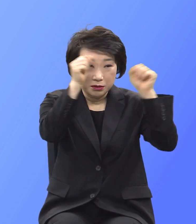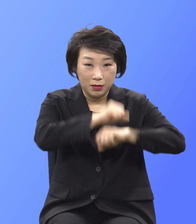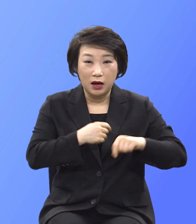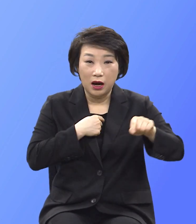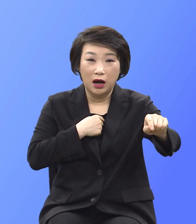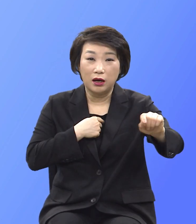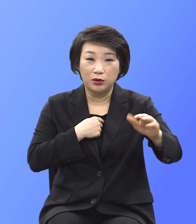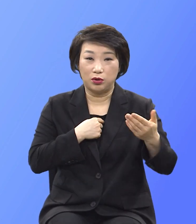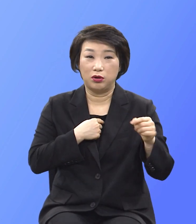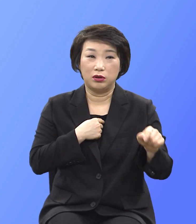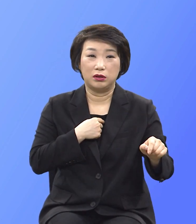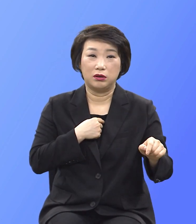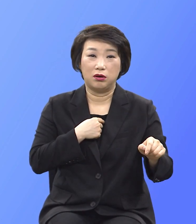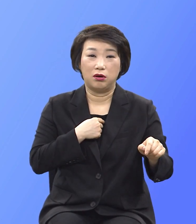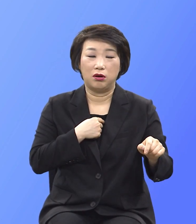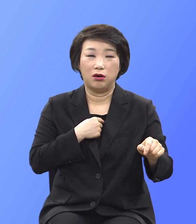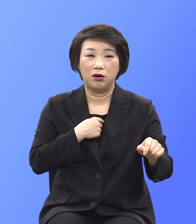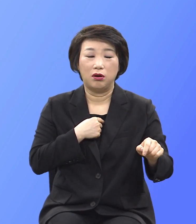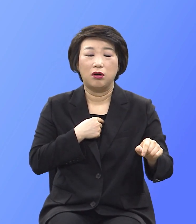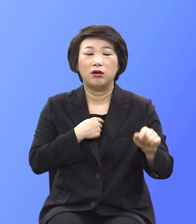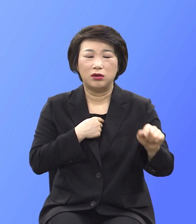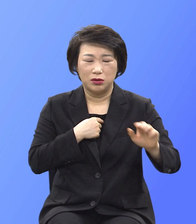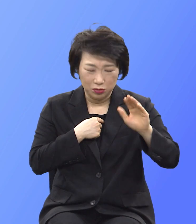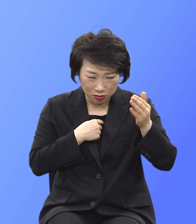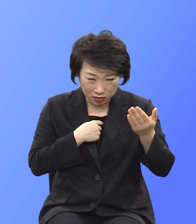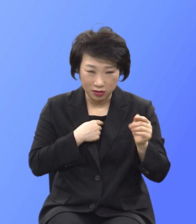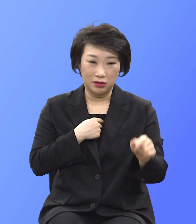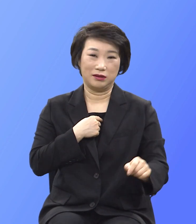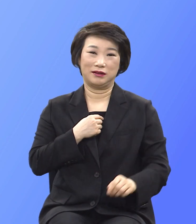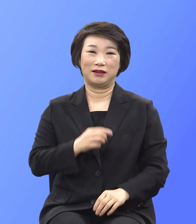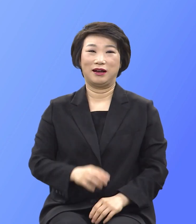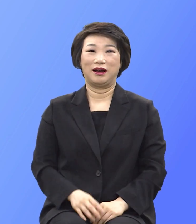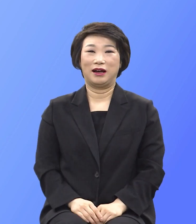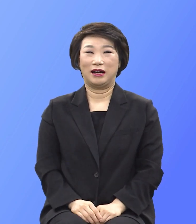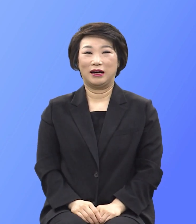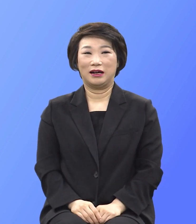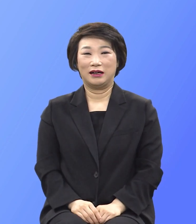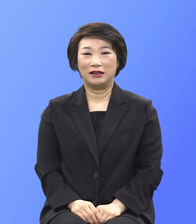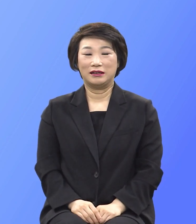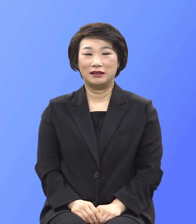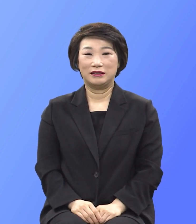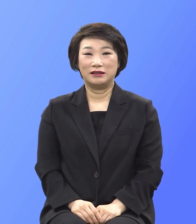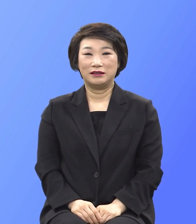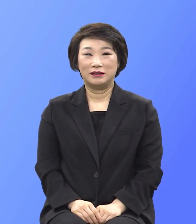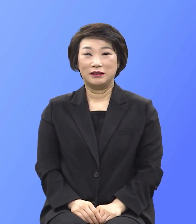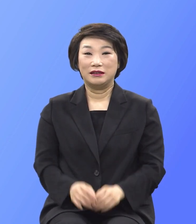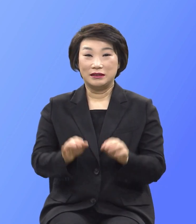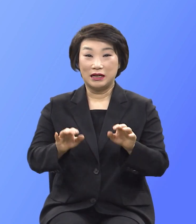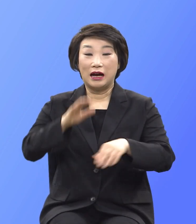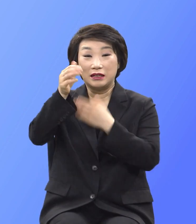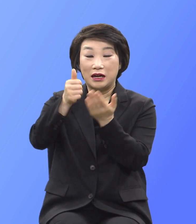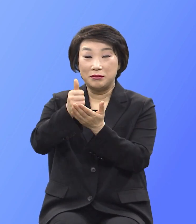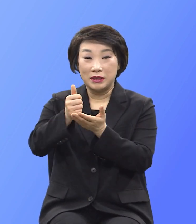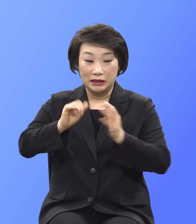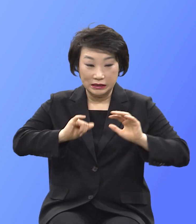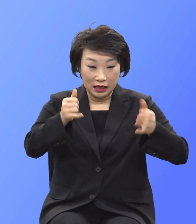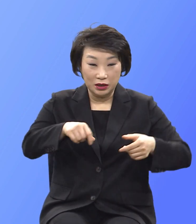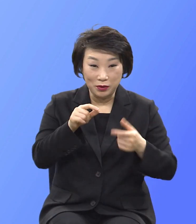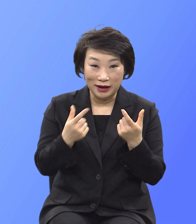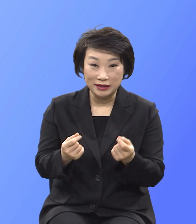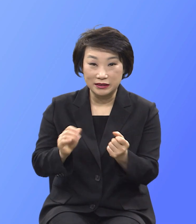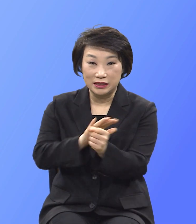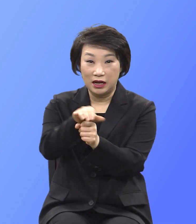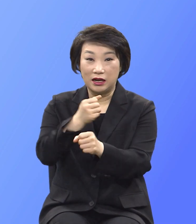멸망할 수밖에 없는 존재가 되어 버렸습니다. 그래서 하나님의 세상을